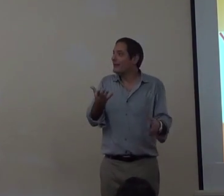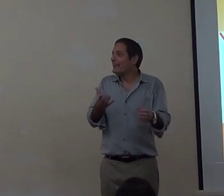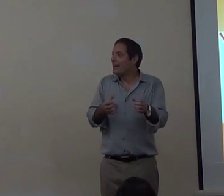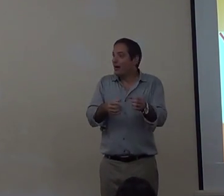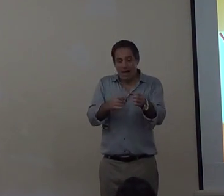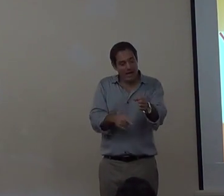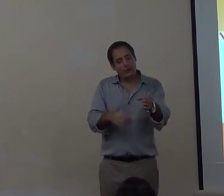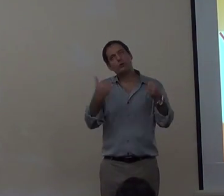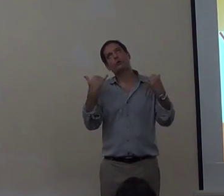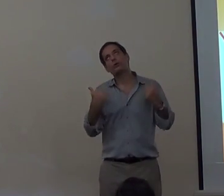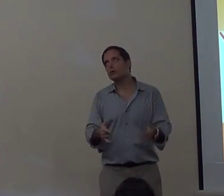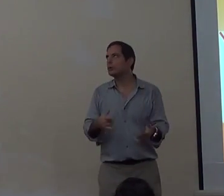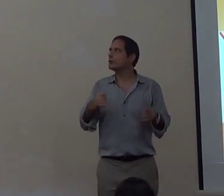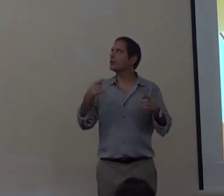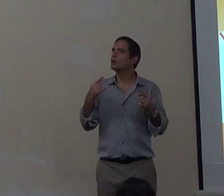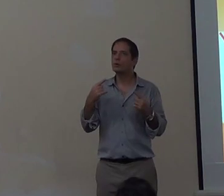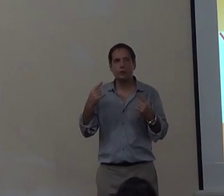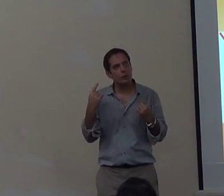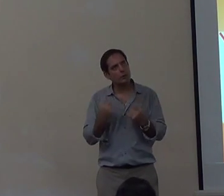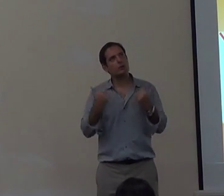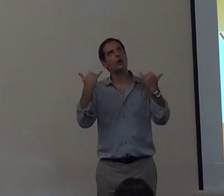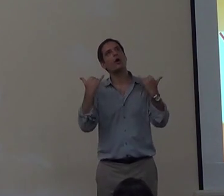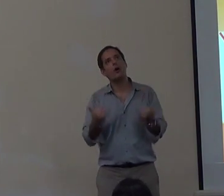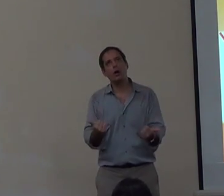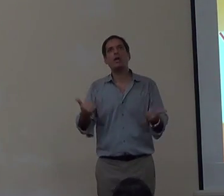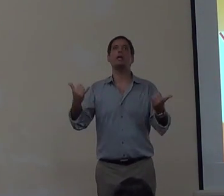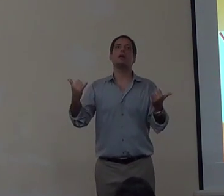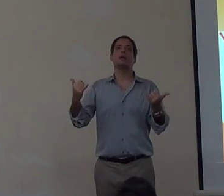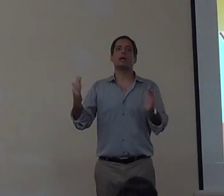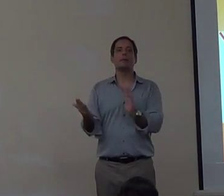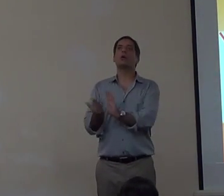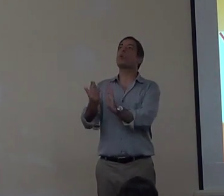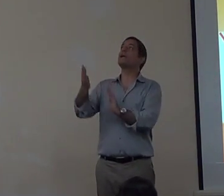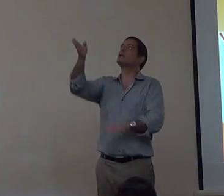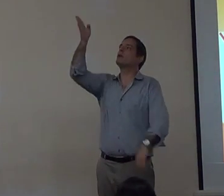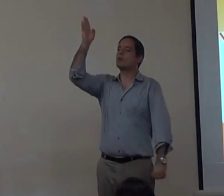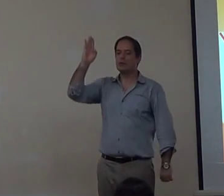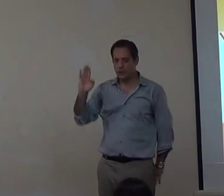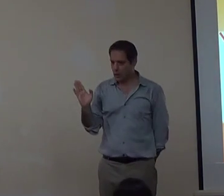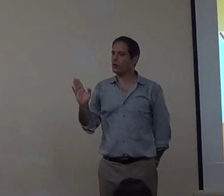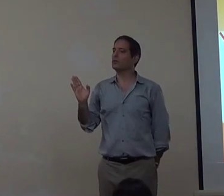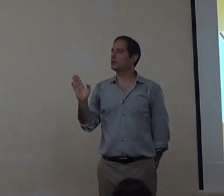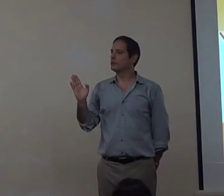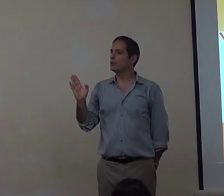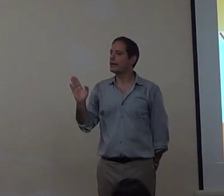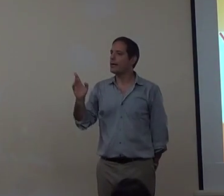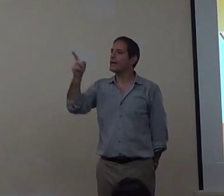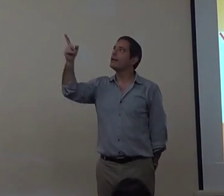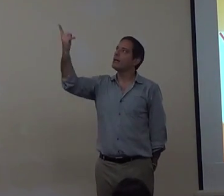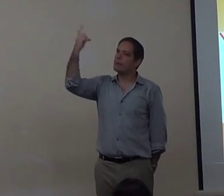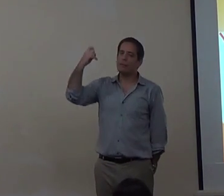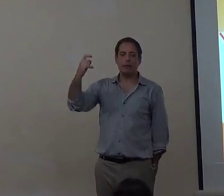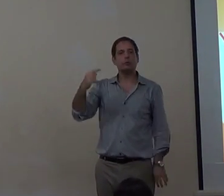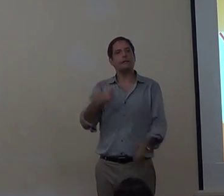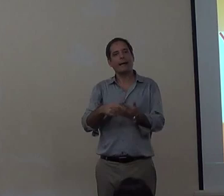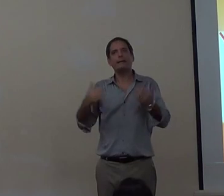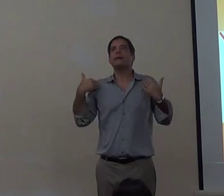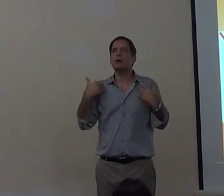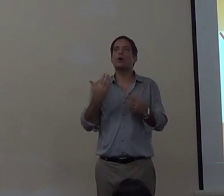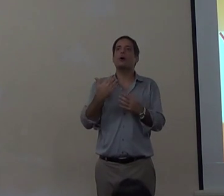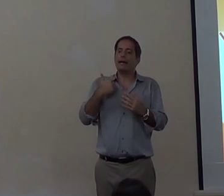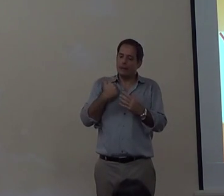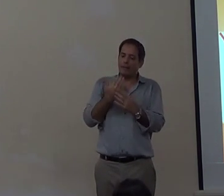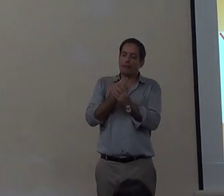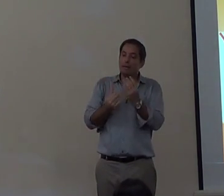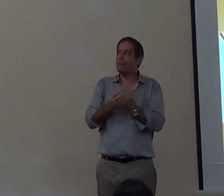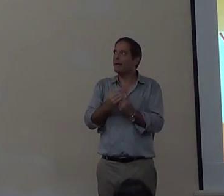dijo, ay, justo hoy que me encuentro con Dios, ¿ok? Y él me pregunta qué